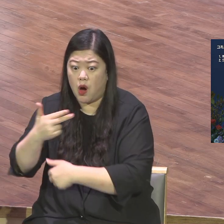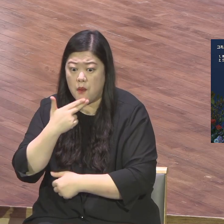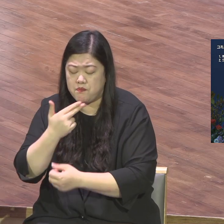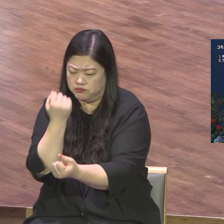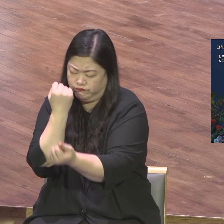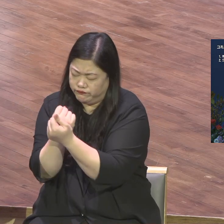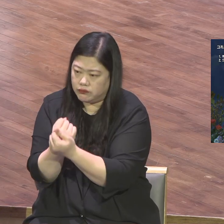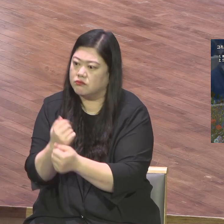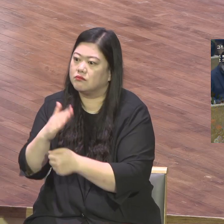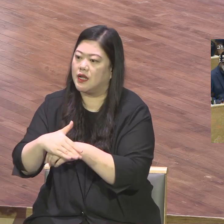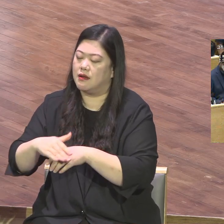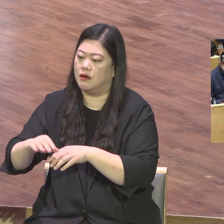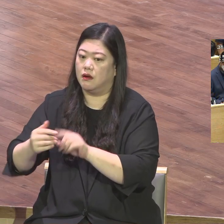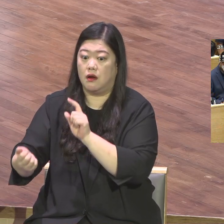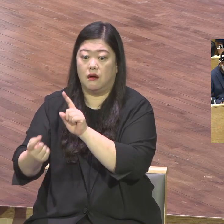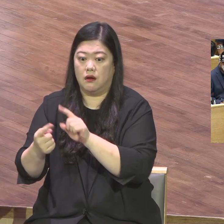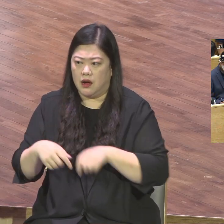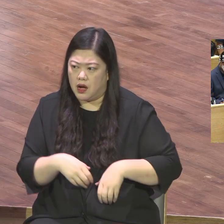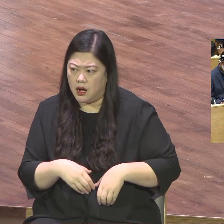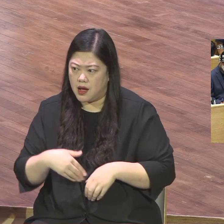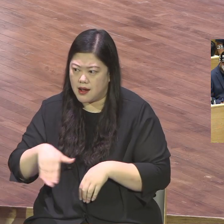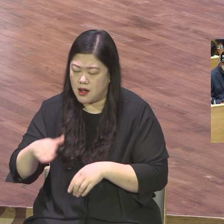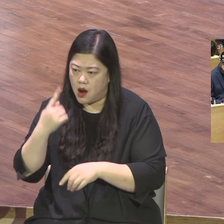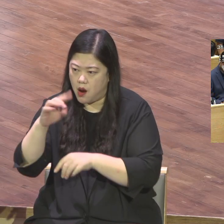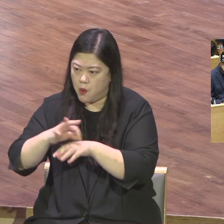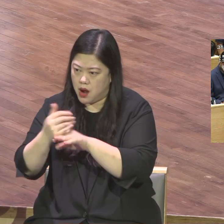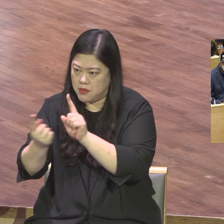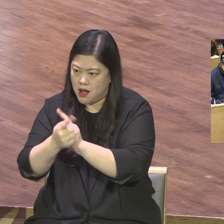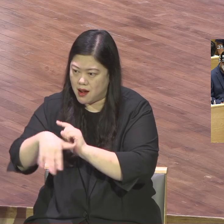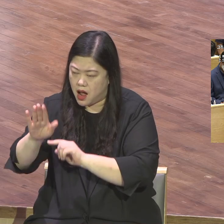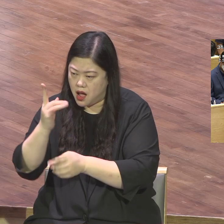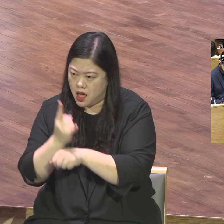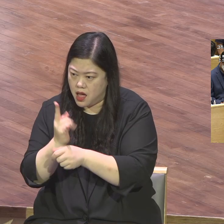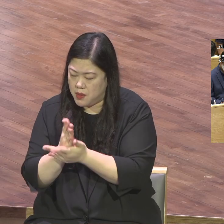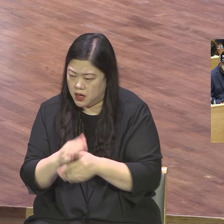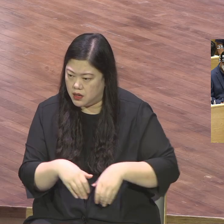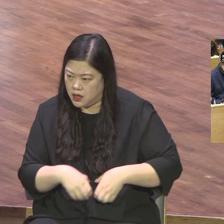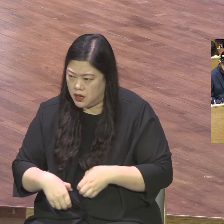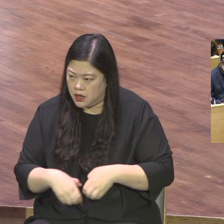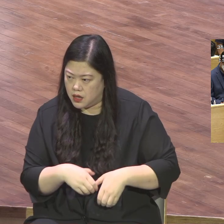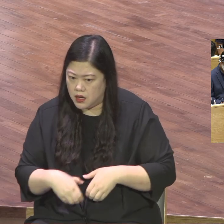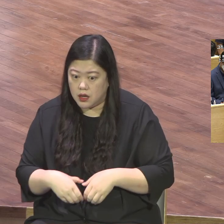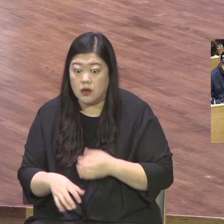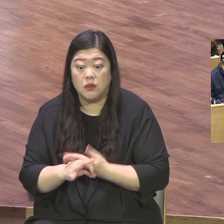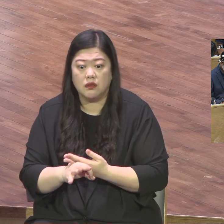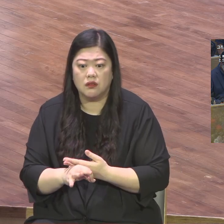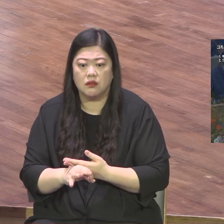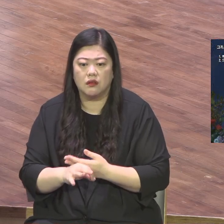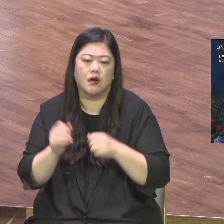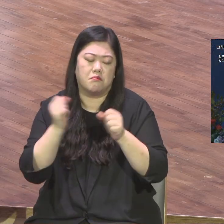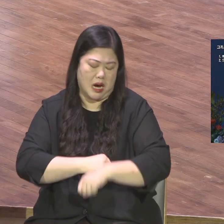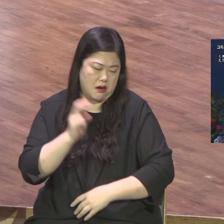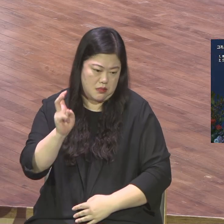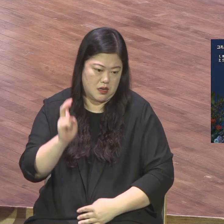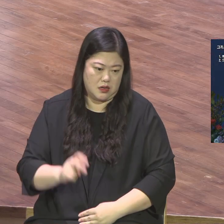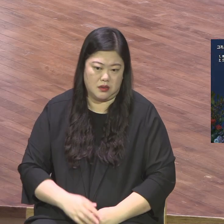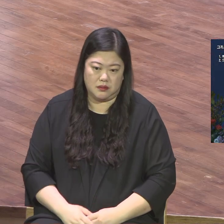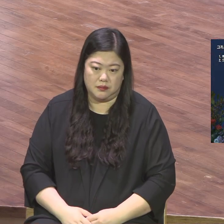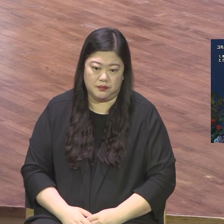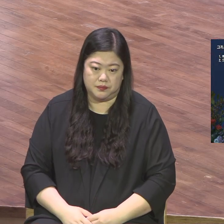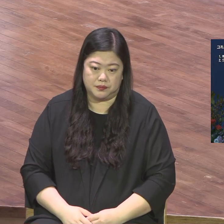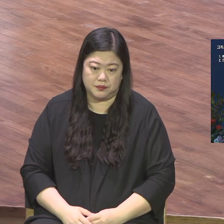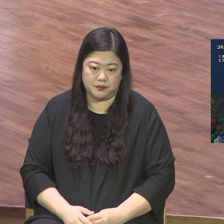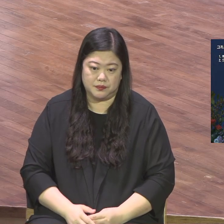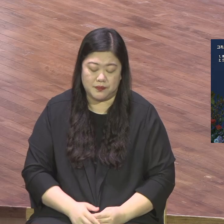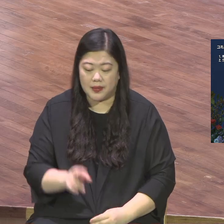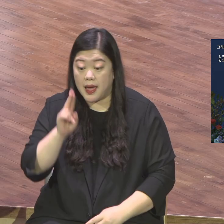즉시로. 아멘. 감동 오면 즉시로. 사도 바울이 그랬어요. 아나니아의 이 팀 사역을 탁 받았습니다.